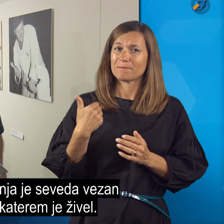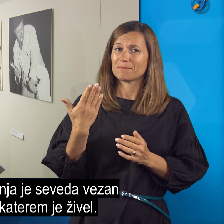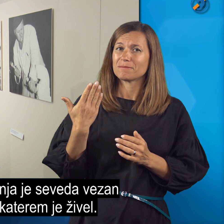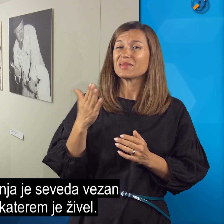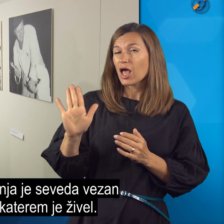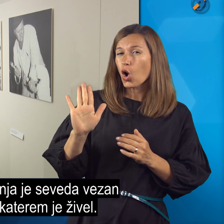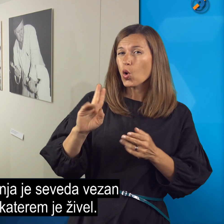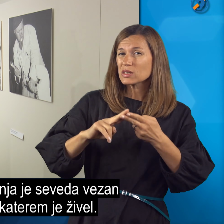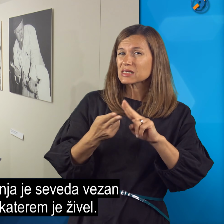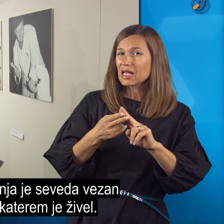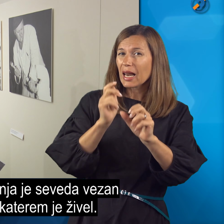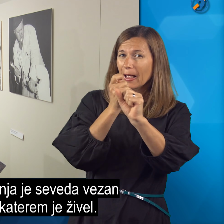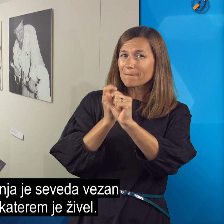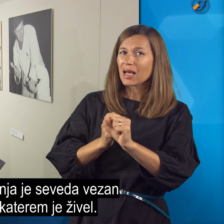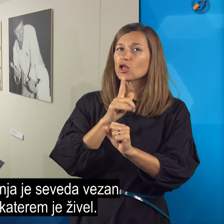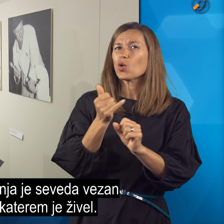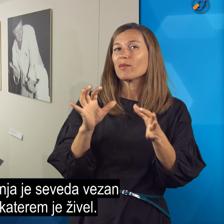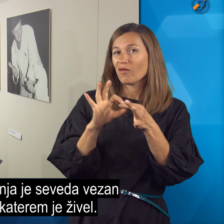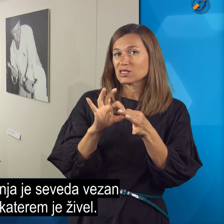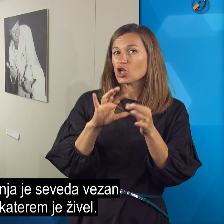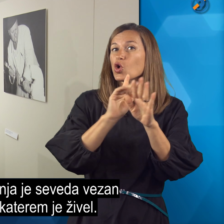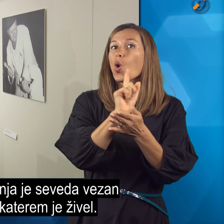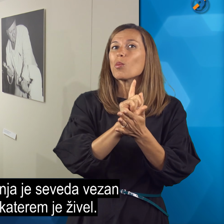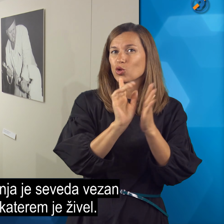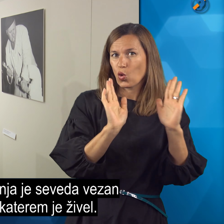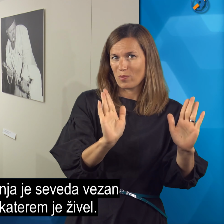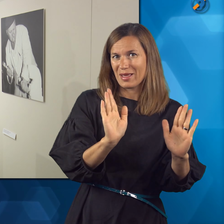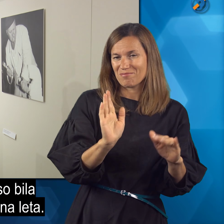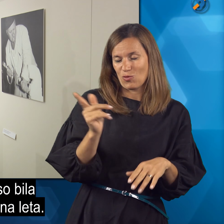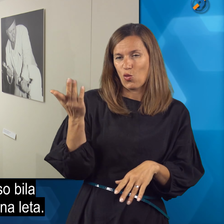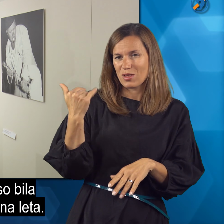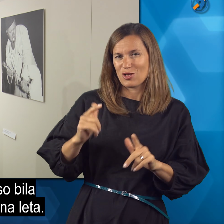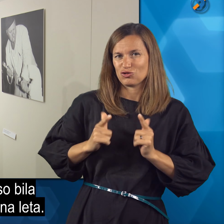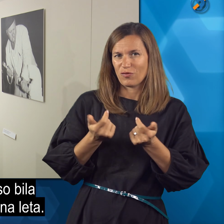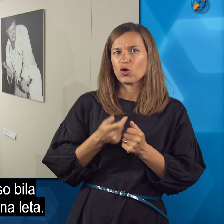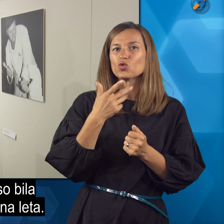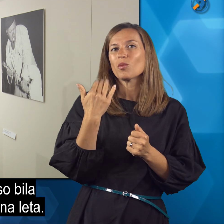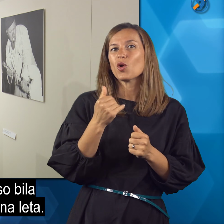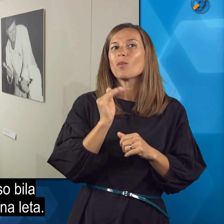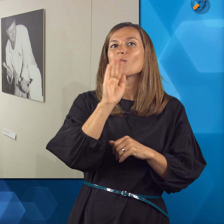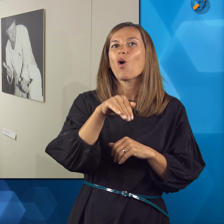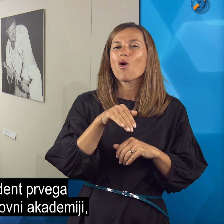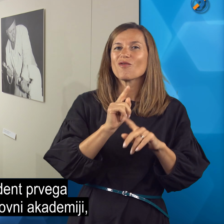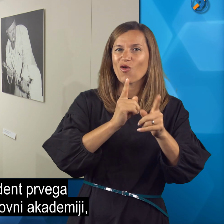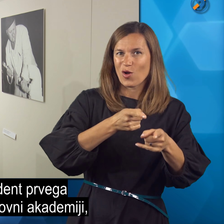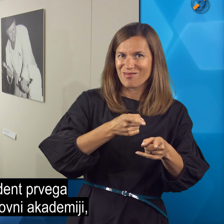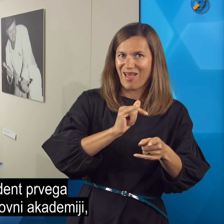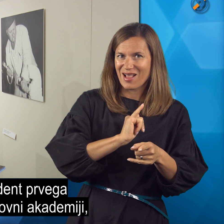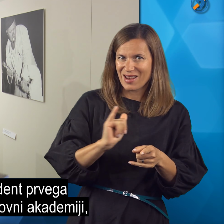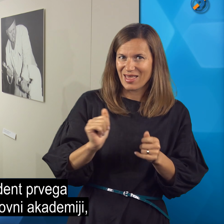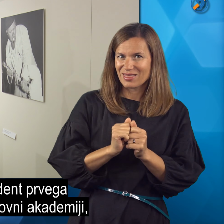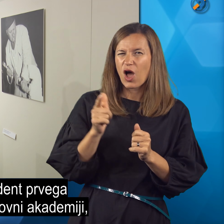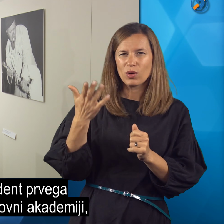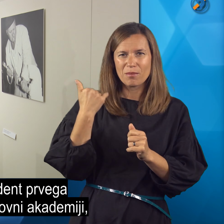Njegov stil kiparjenja je seveda vezan z obdobjem, v katerem je živel. To so bila povojna leta. Bil